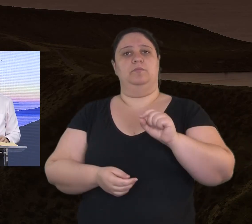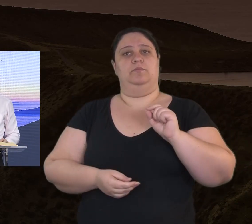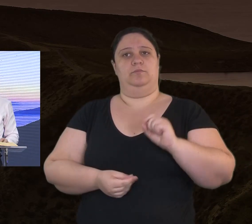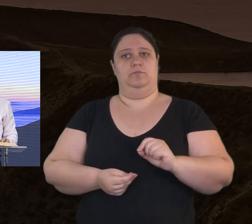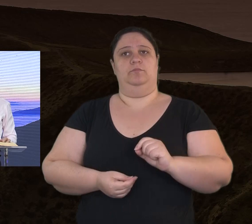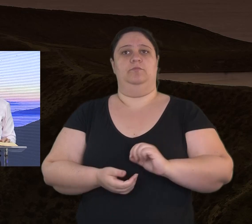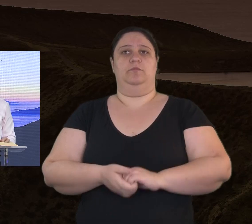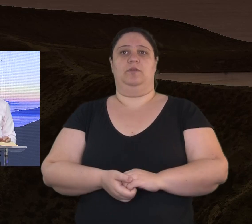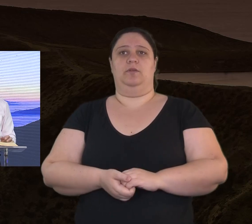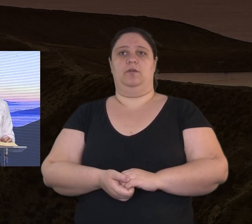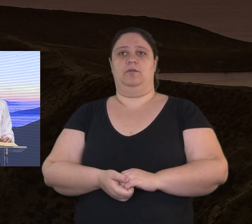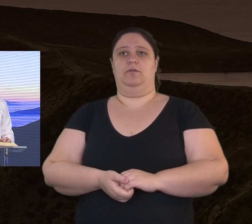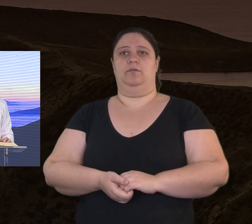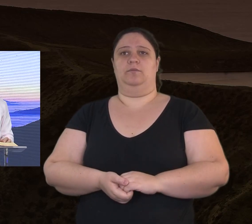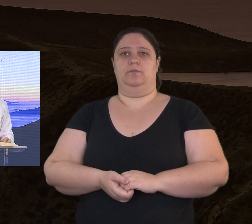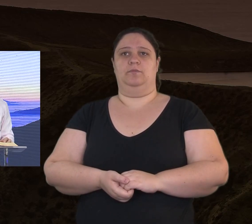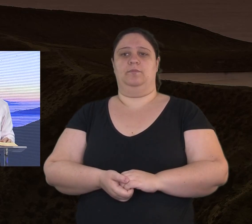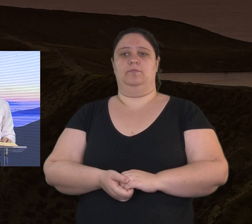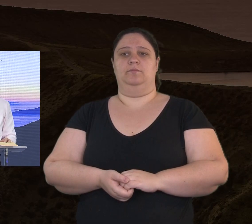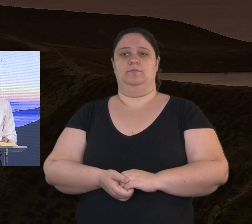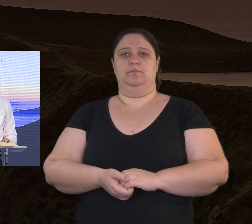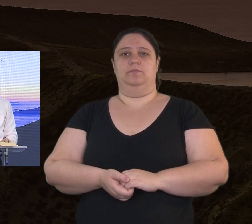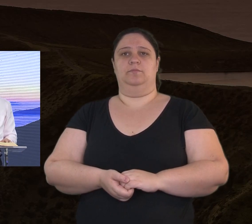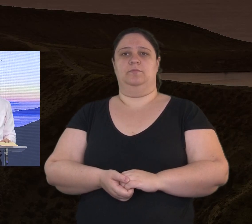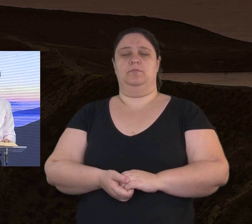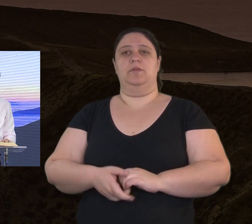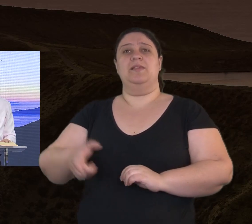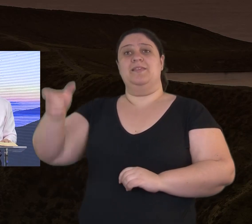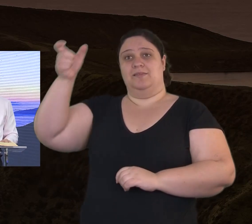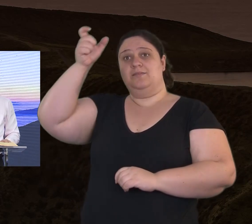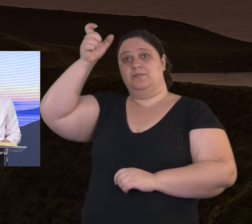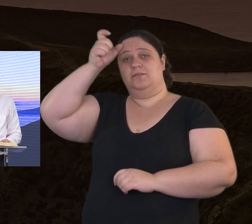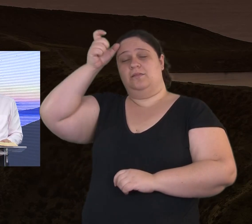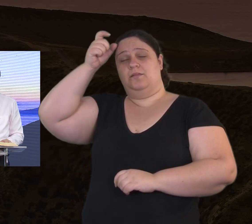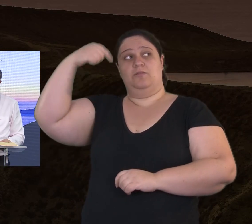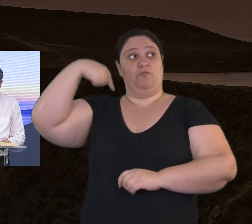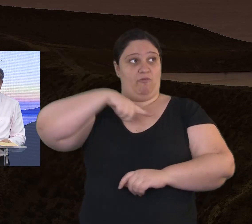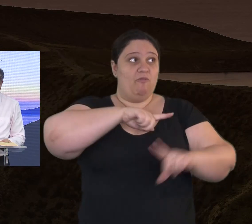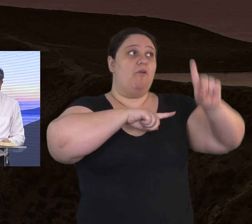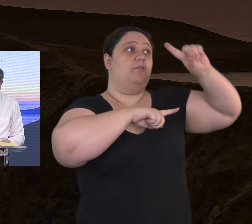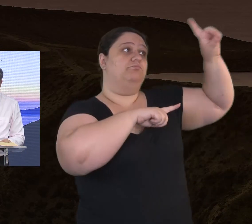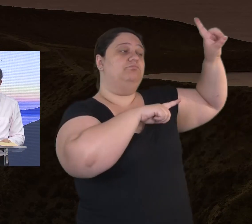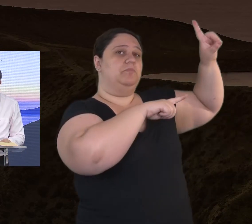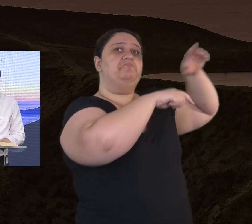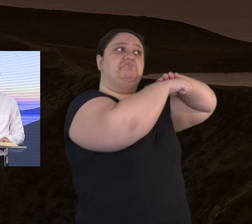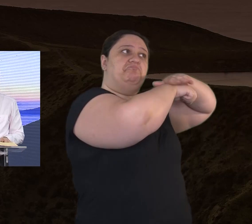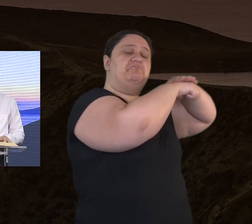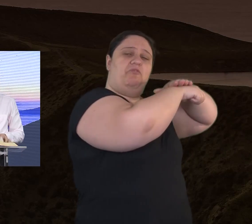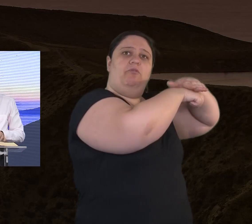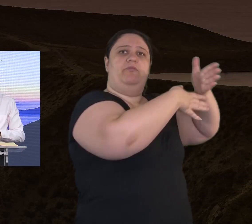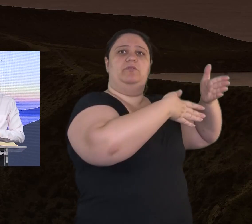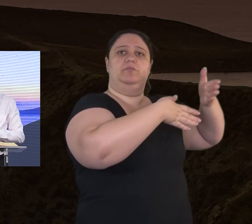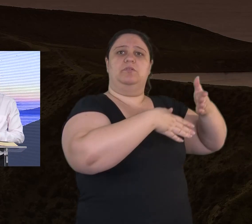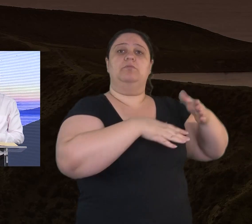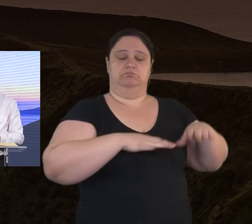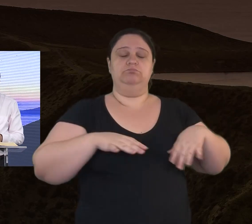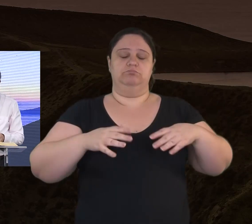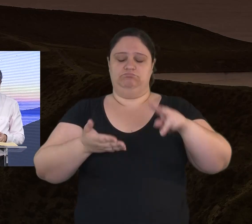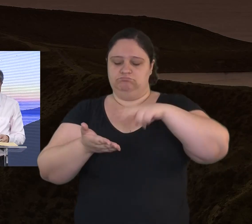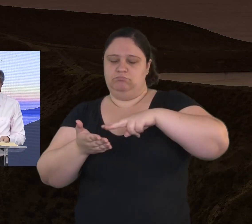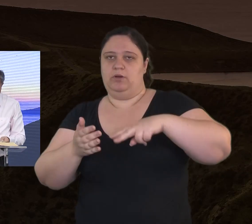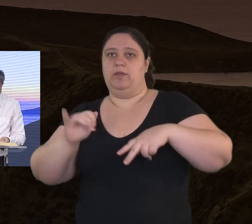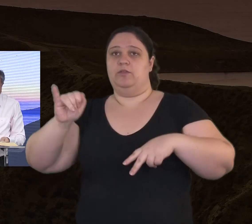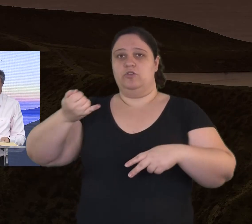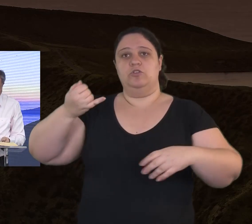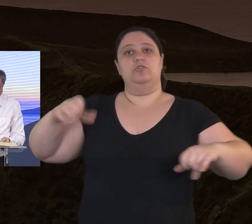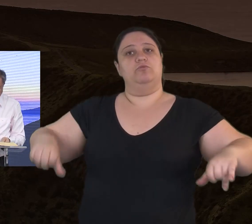diz que Satanás, ele teve acesso onde Deus estava, né? Então vamos lá, Jó